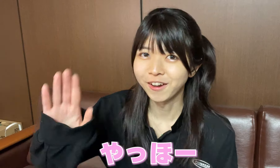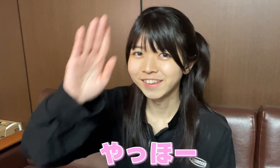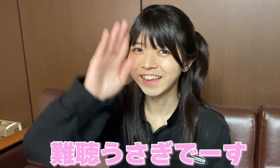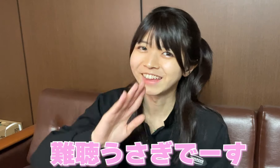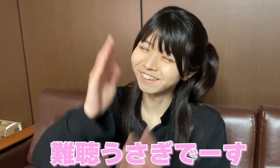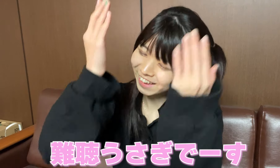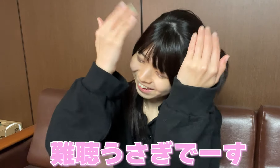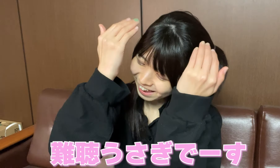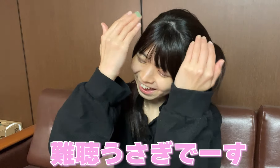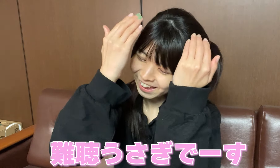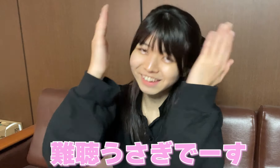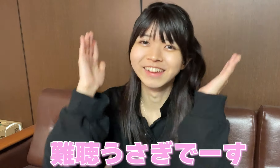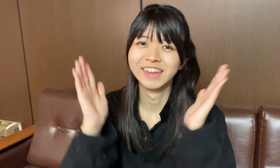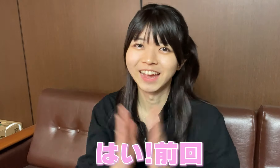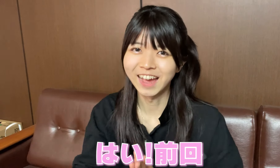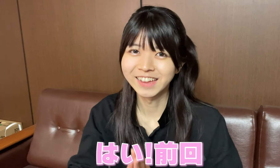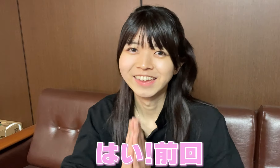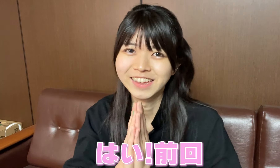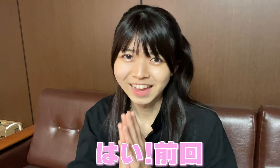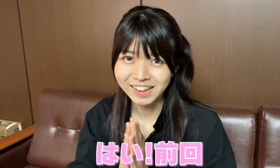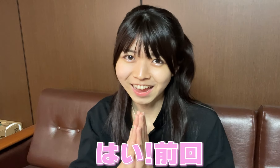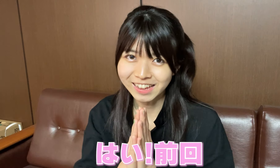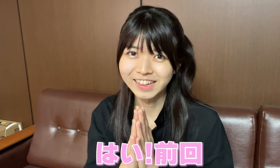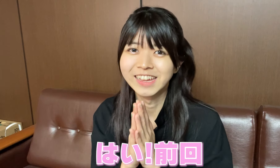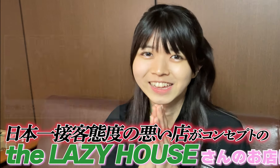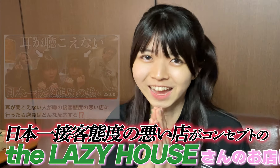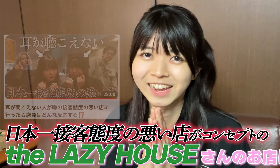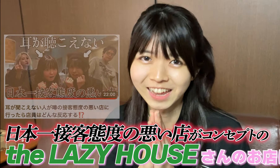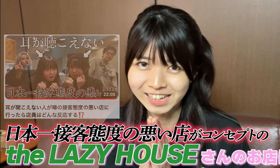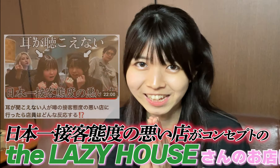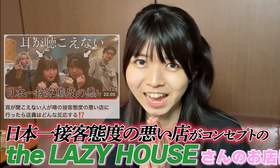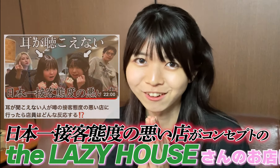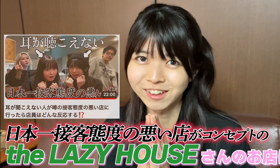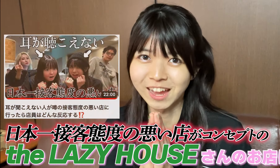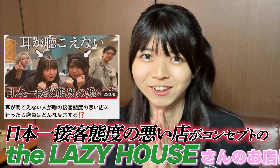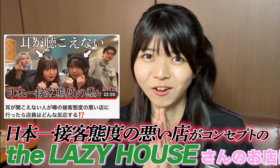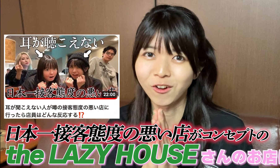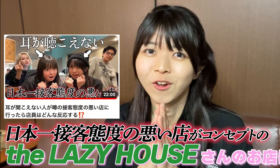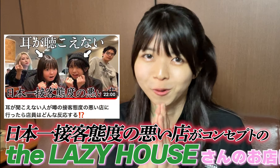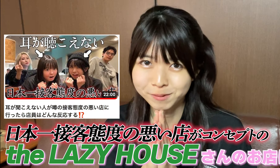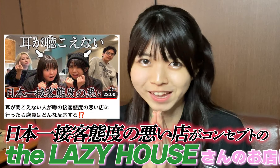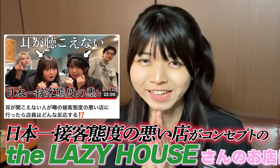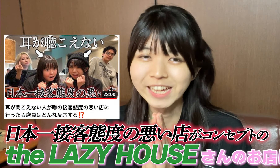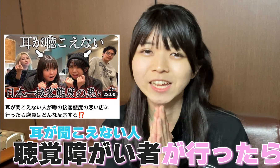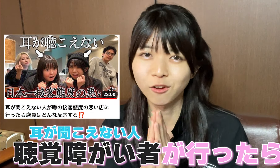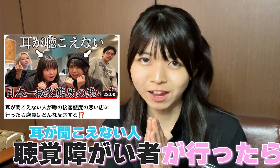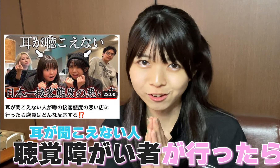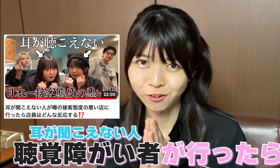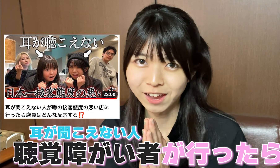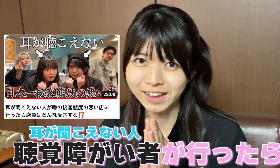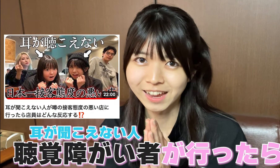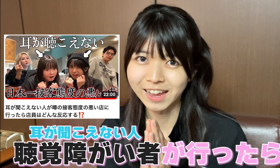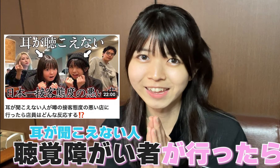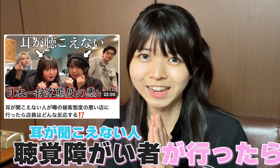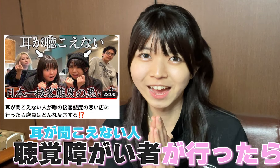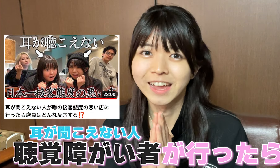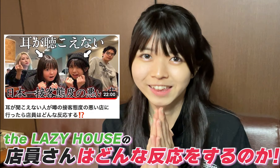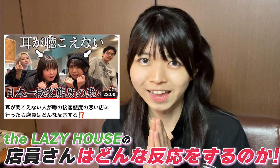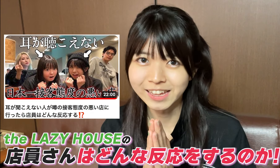好，なんといたけどす。はい、前回ザ・レイディハイさんのお店に聴覚障害者が行ったら店員さん